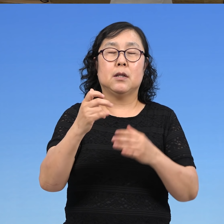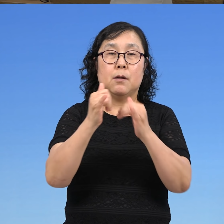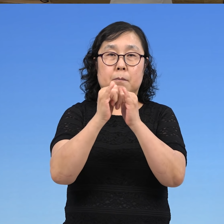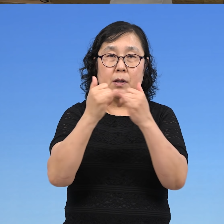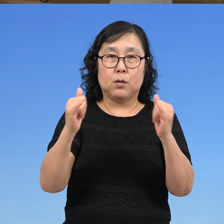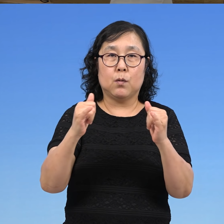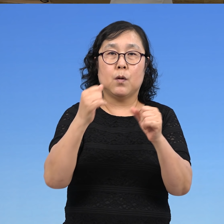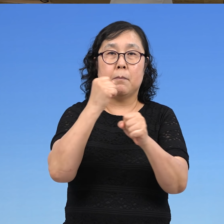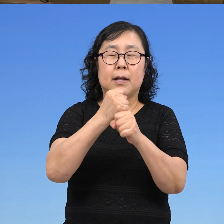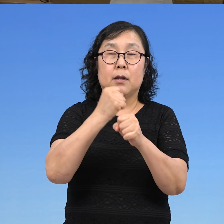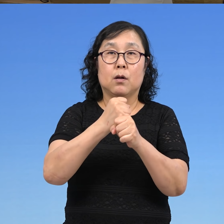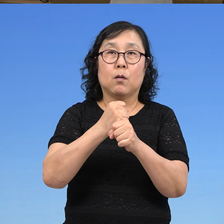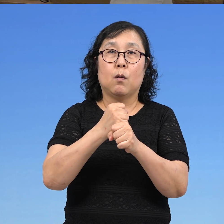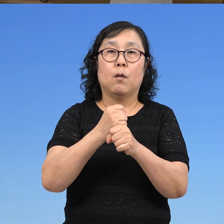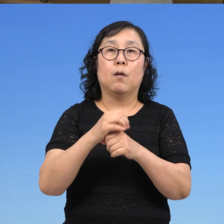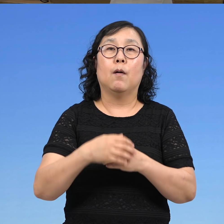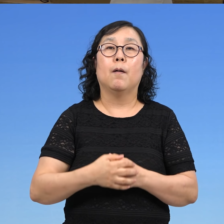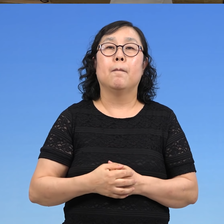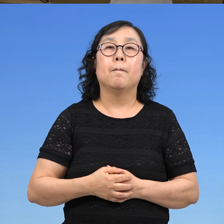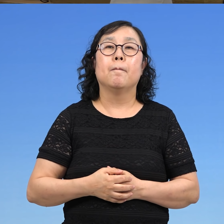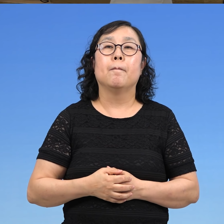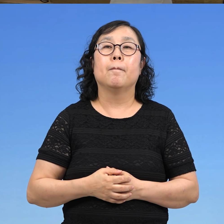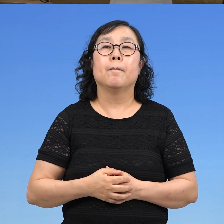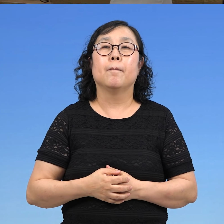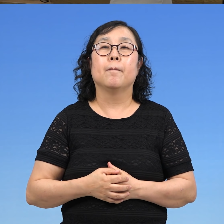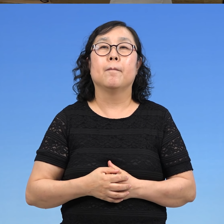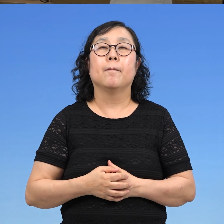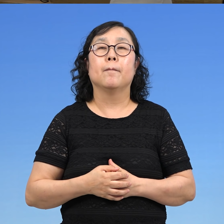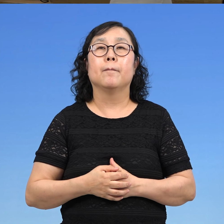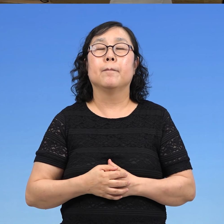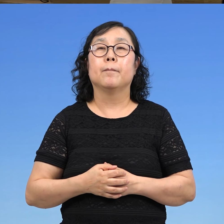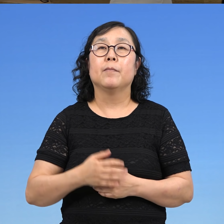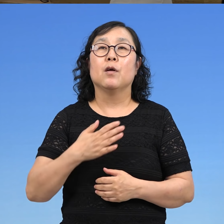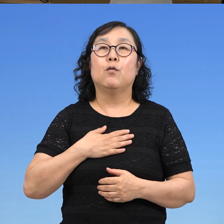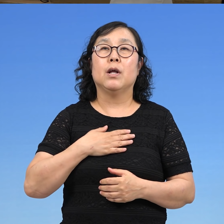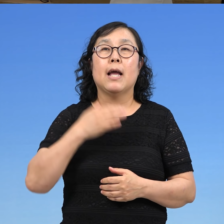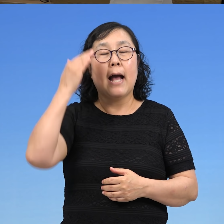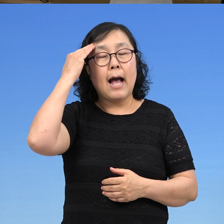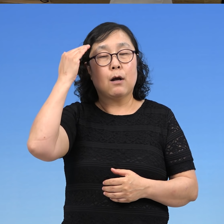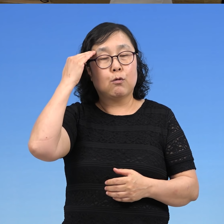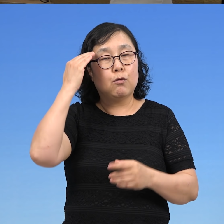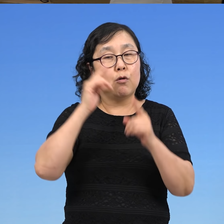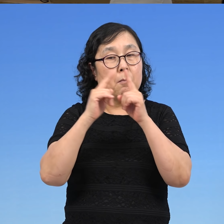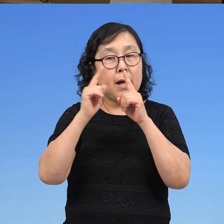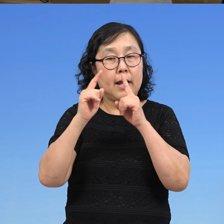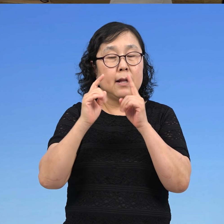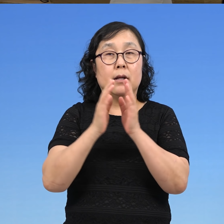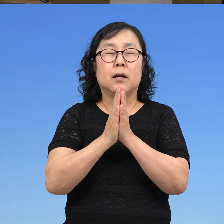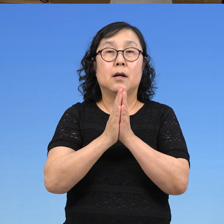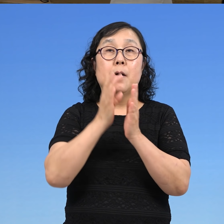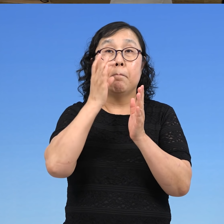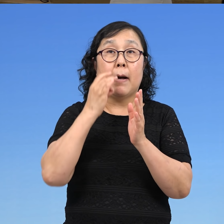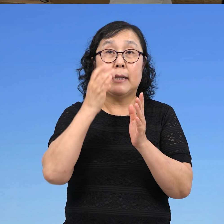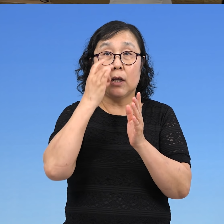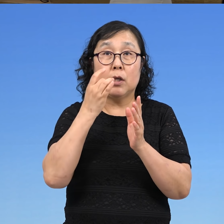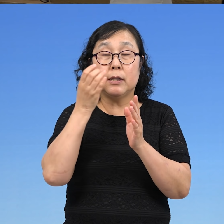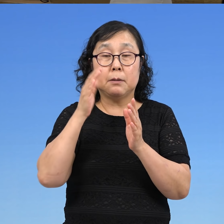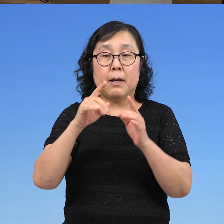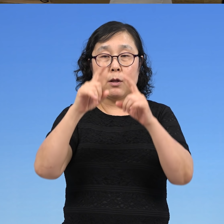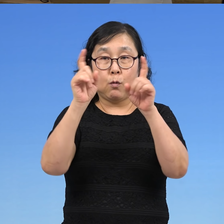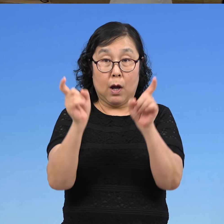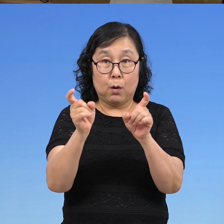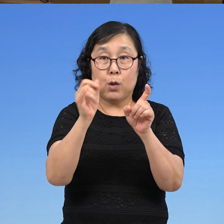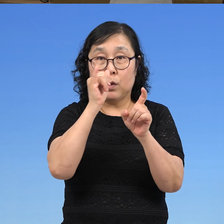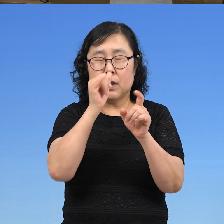너로 큰 민족을 이루고 그리고 우리 많으면 때 버렸지만 요 그 히브리어로 보면 관로 에 있는 것들이다